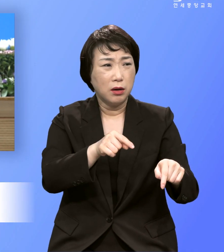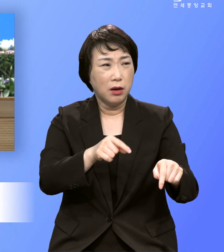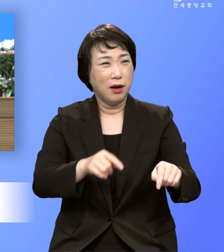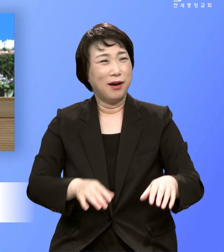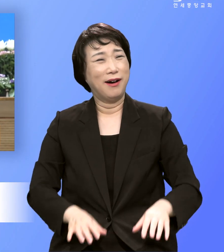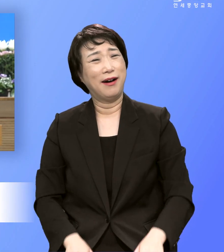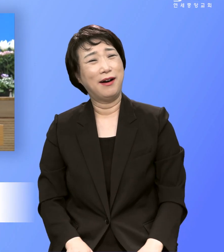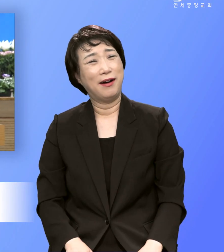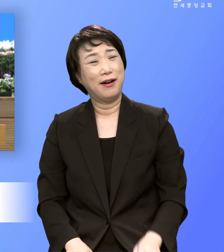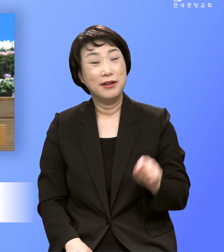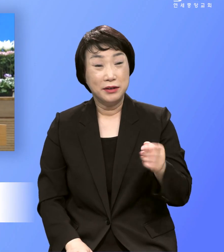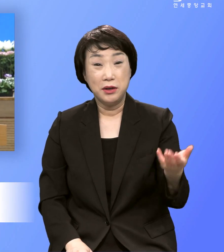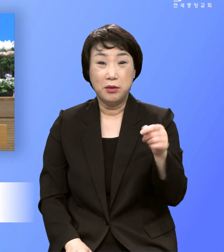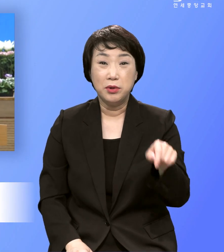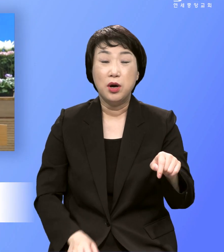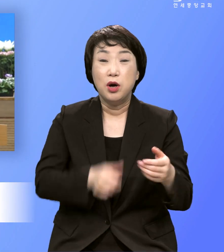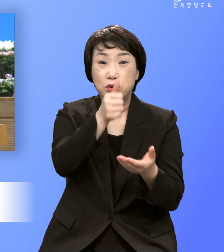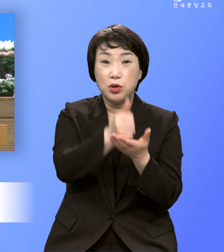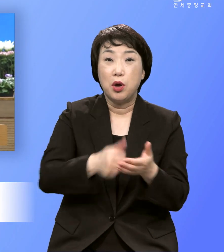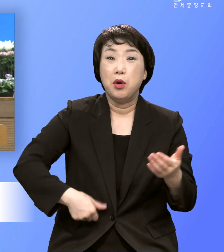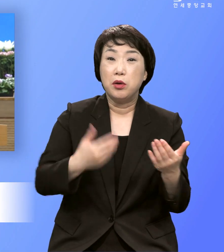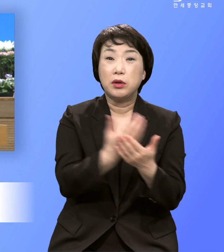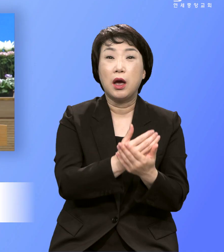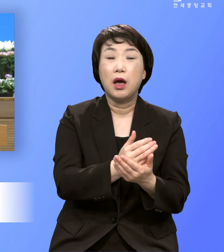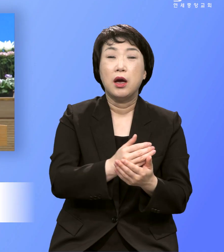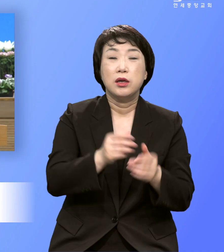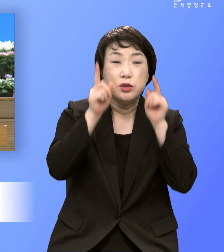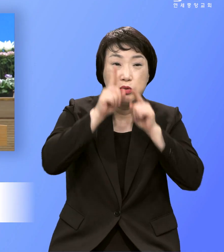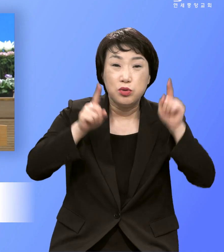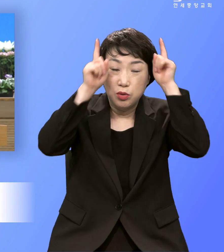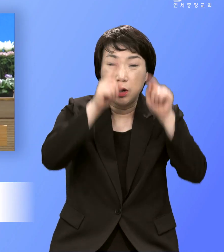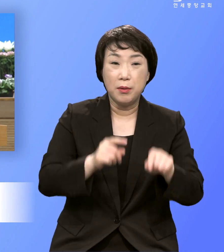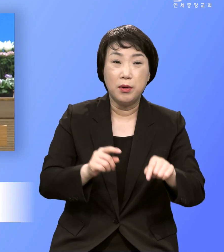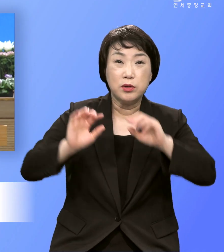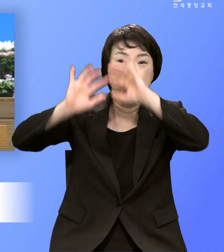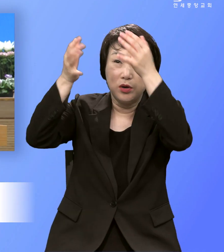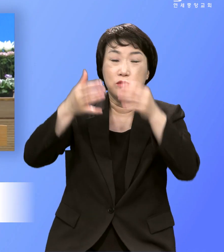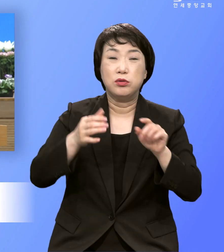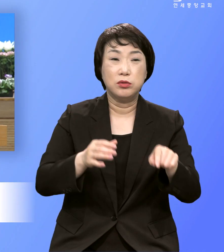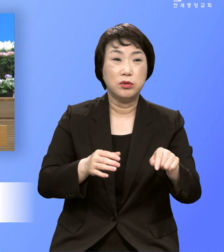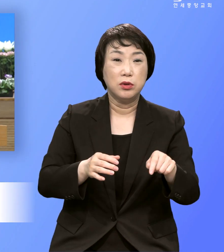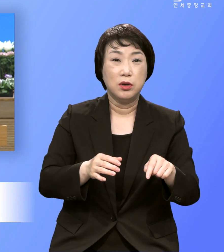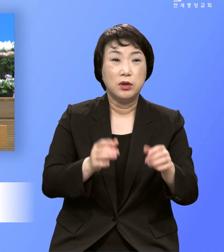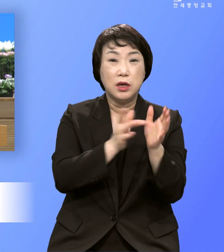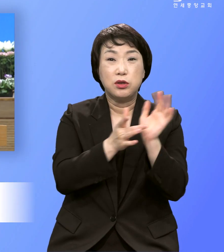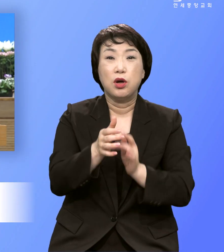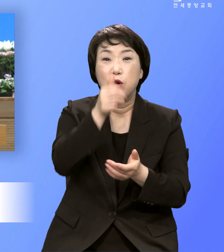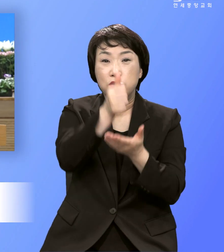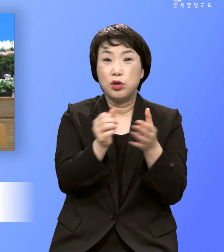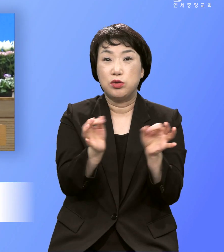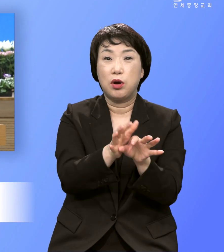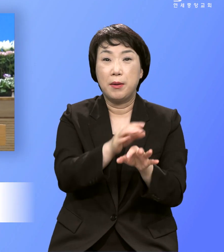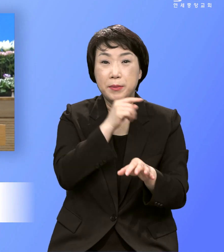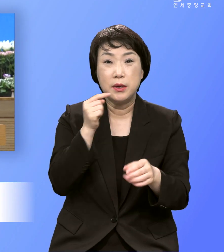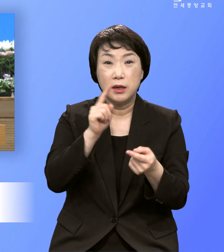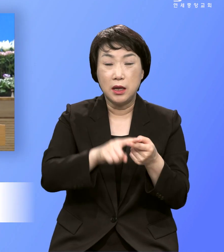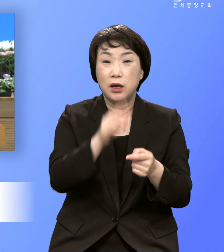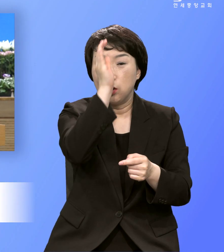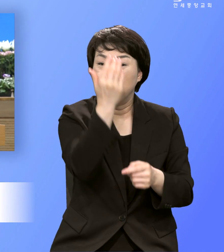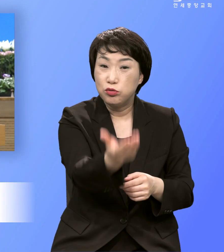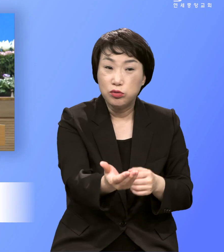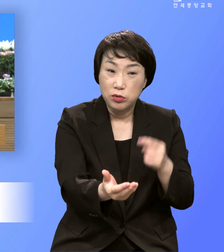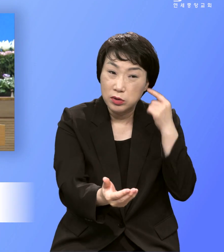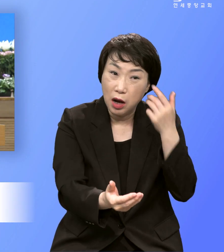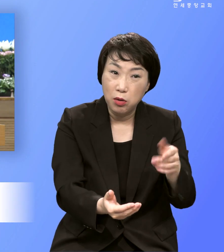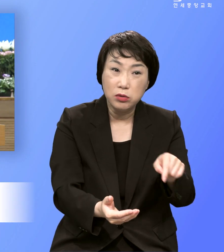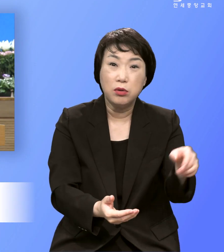그러니 무슨 죄 회개 얘기를 하고 지옥 얘기를 하고 천국 얘기를 하고 예수의 속죄의 피에 대한 얘기를 할